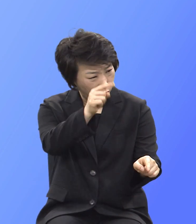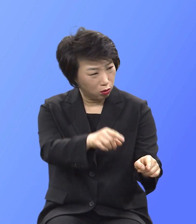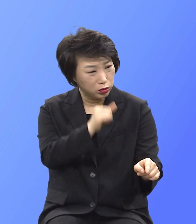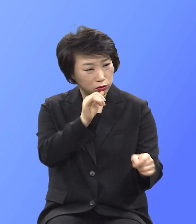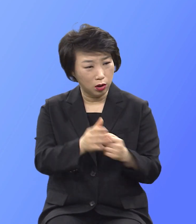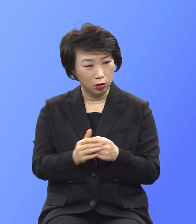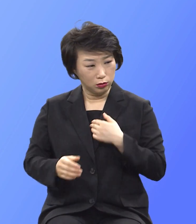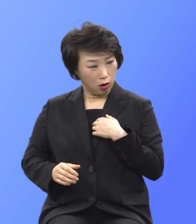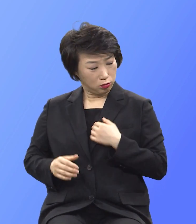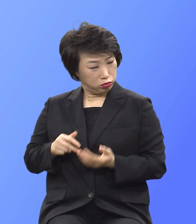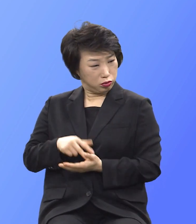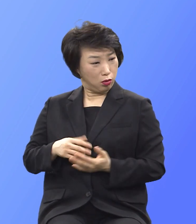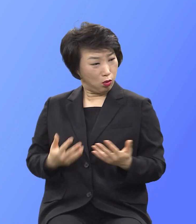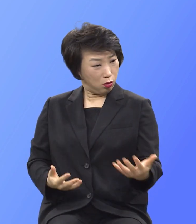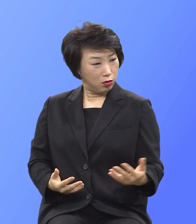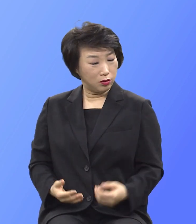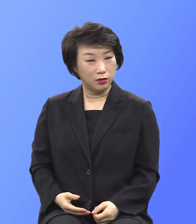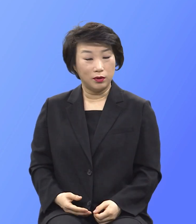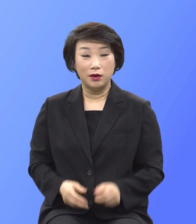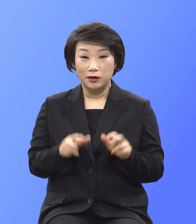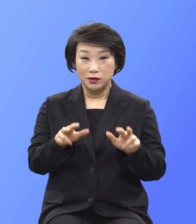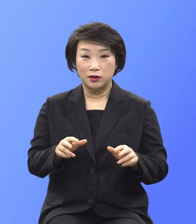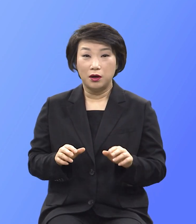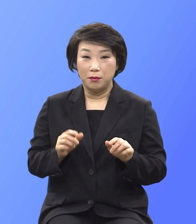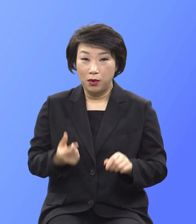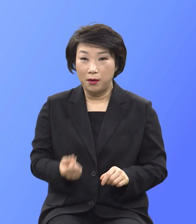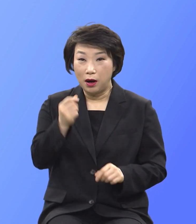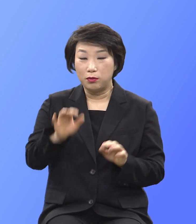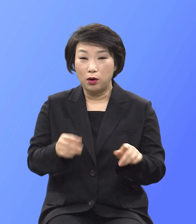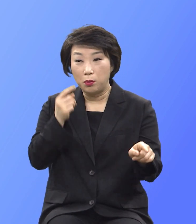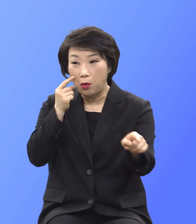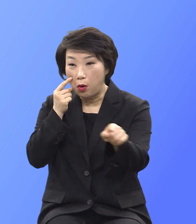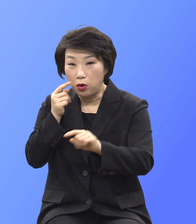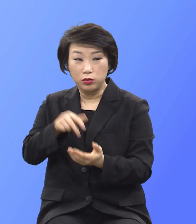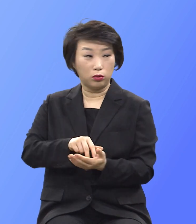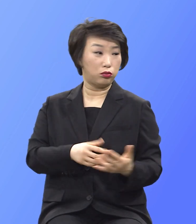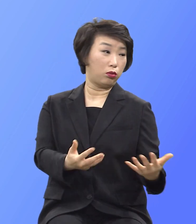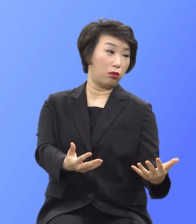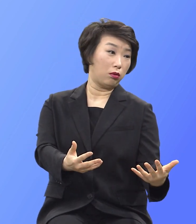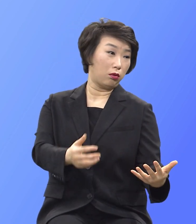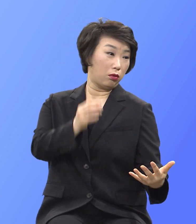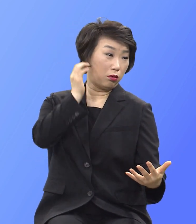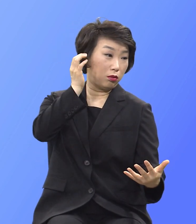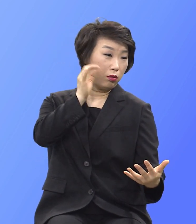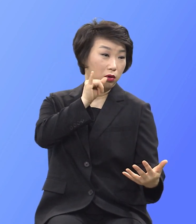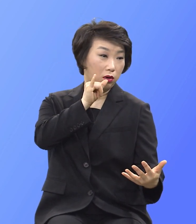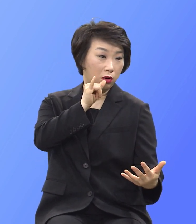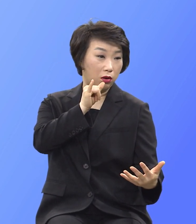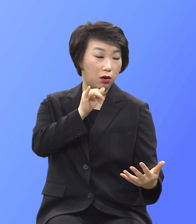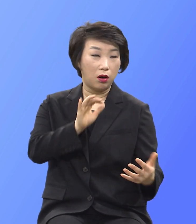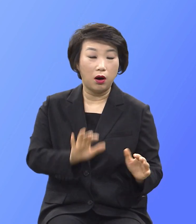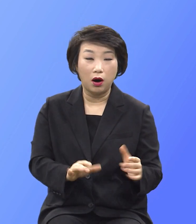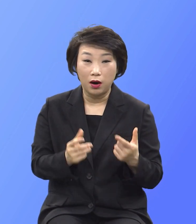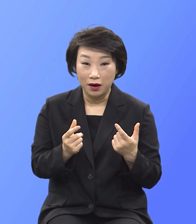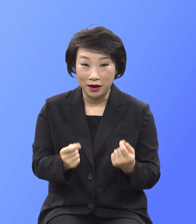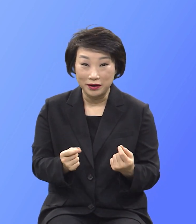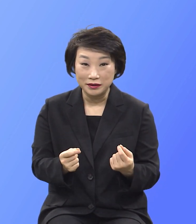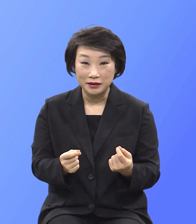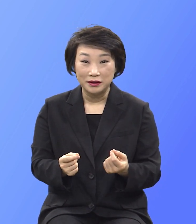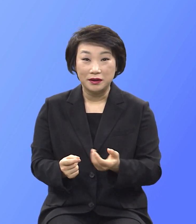그렇고 내가 그렇지 않냐? 지금 당장이 보이는 입장이 그렇지 않냐? 그래